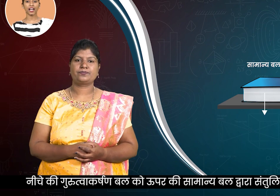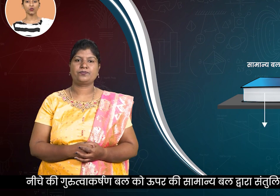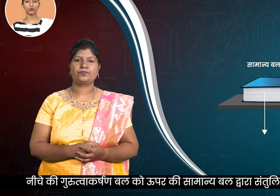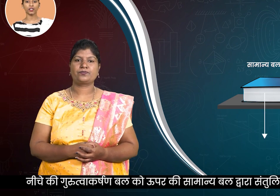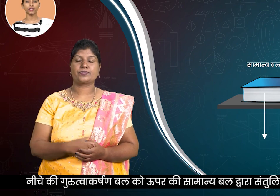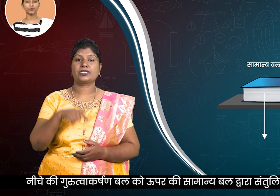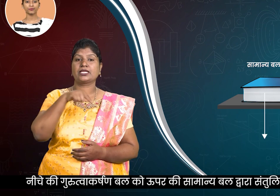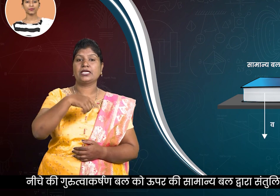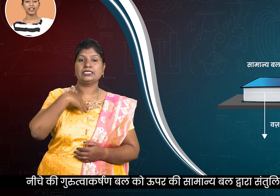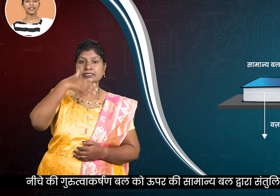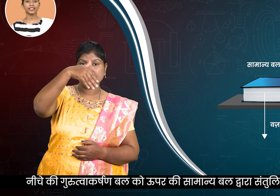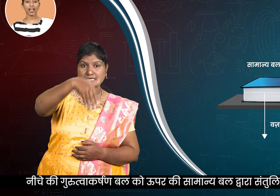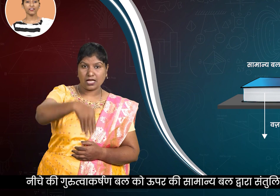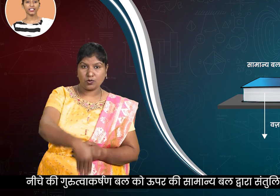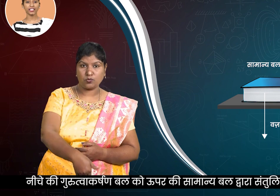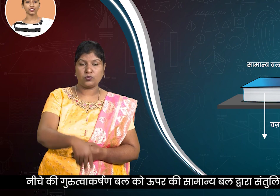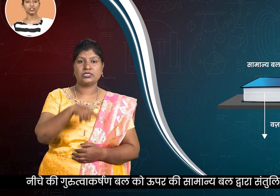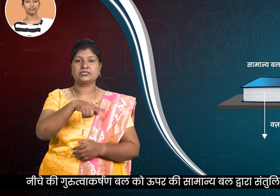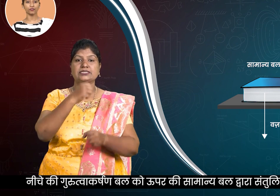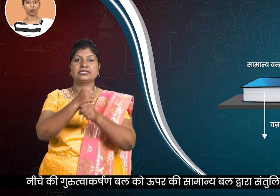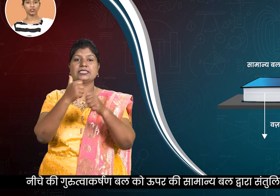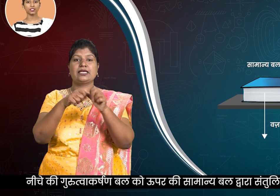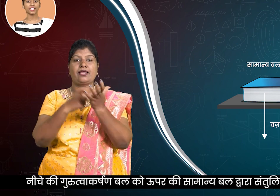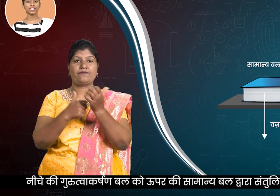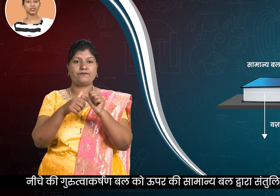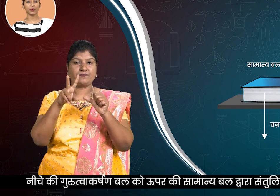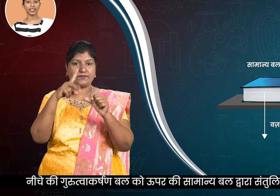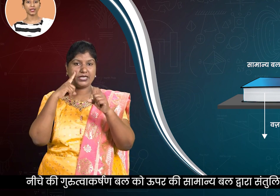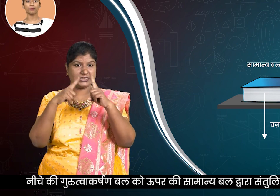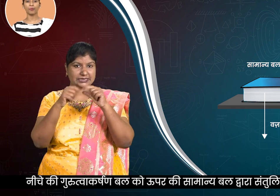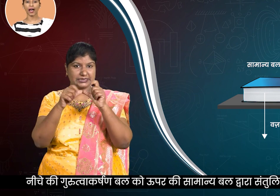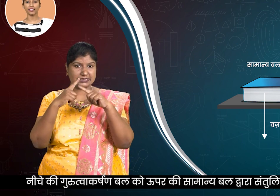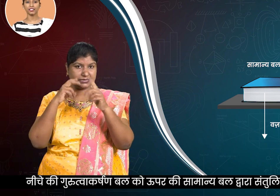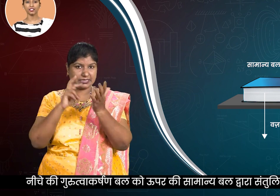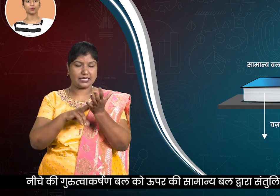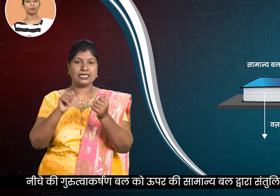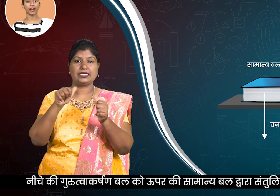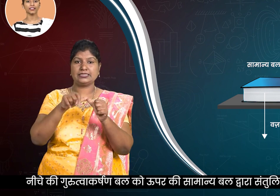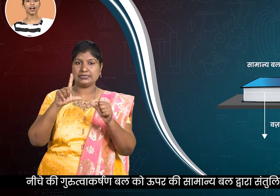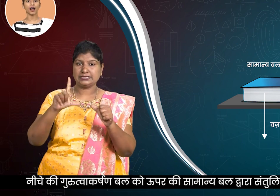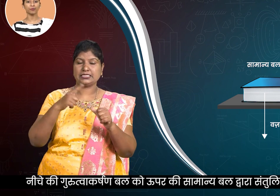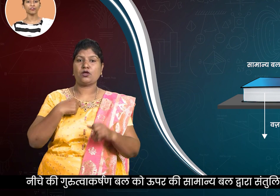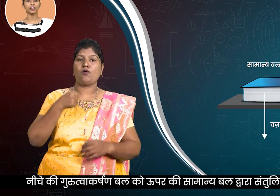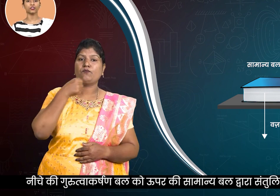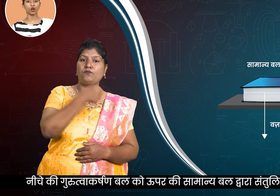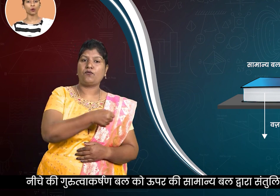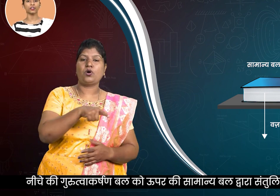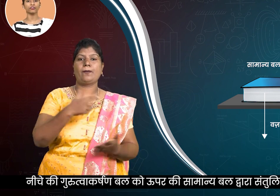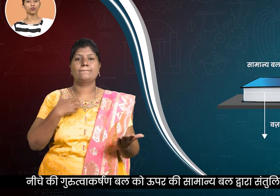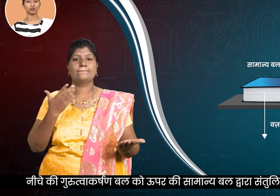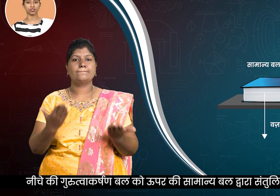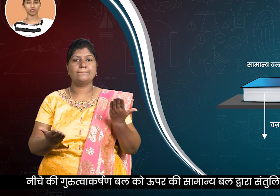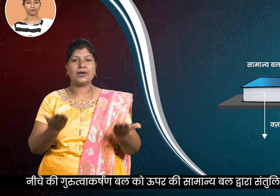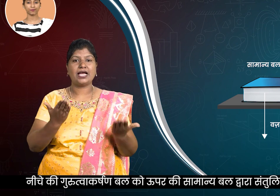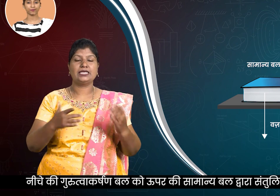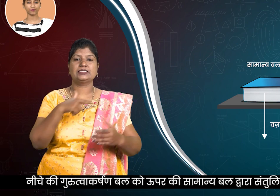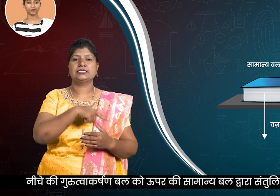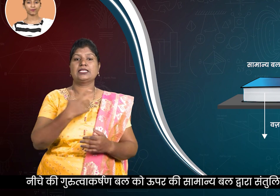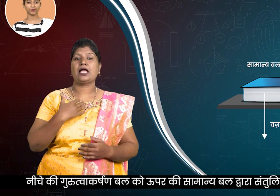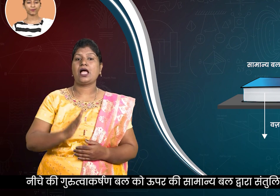कि नीचे के गुरुत्वाकर्षण बल को ऊपर की सामान्य बल द्वारा संतुलित किया जा रहा है।